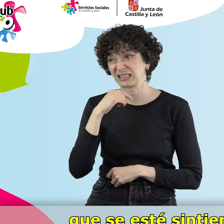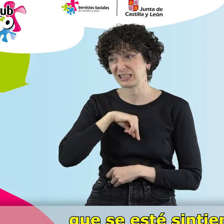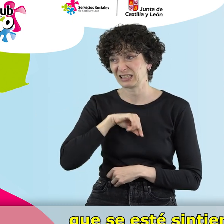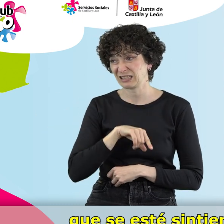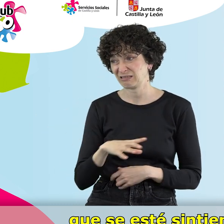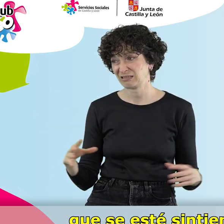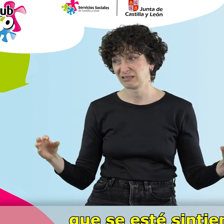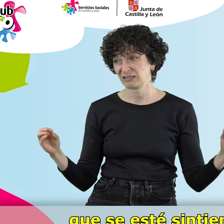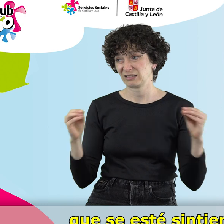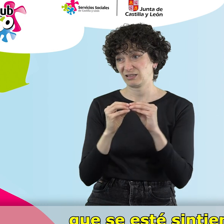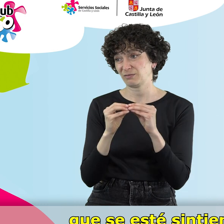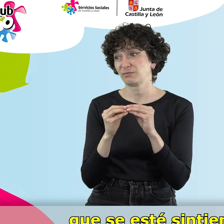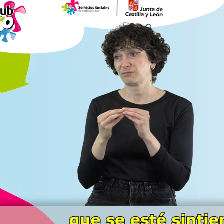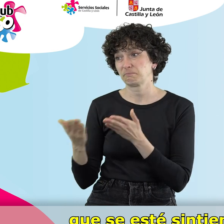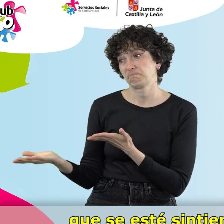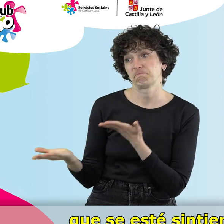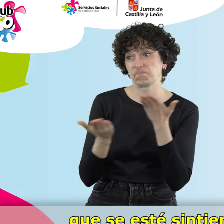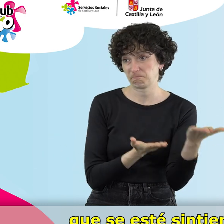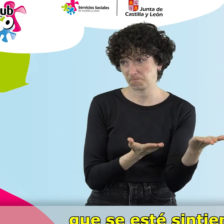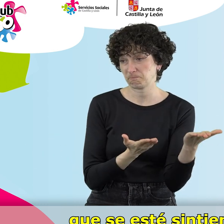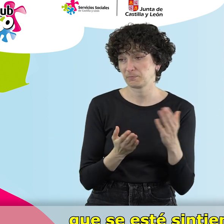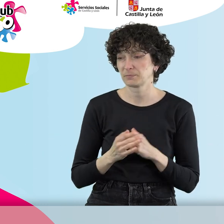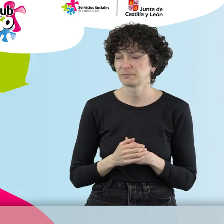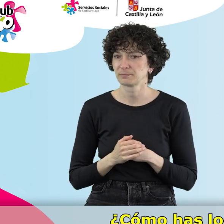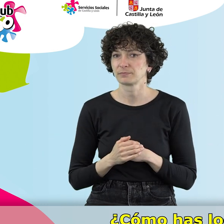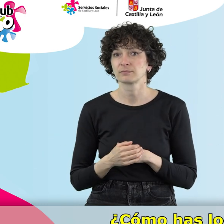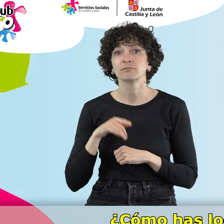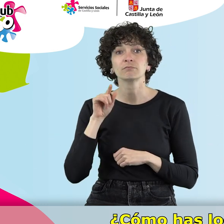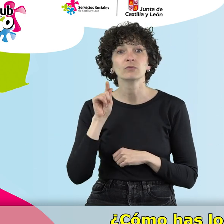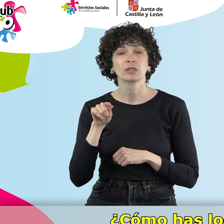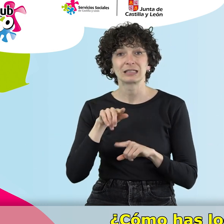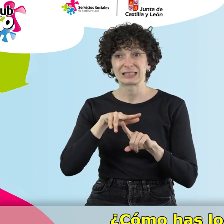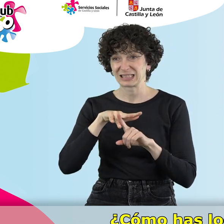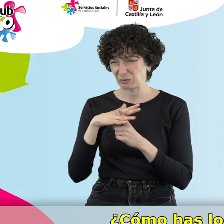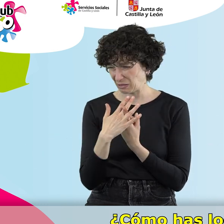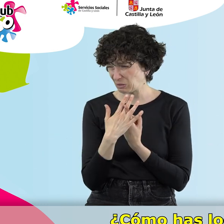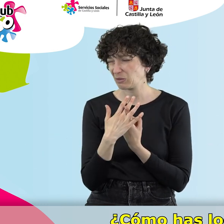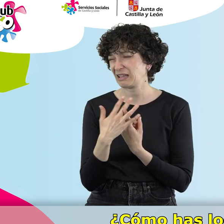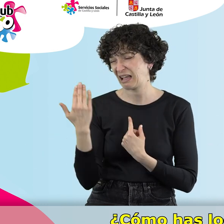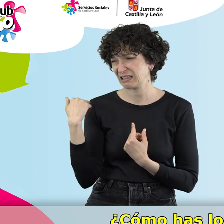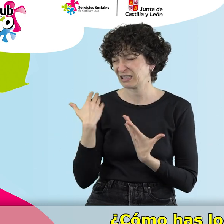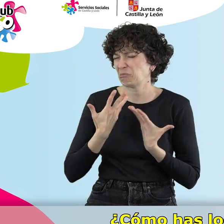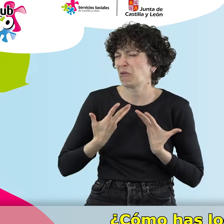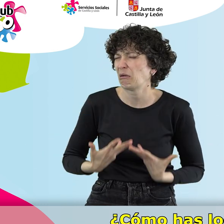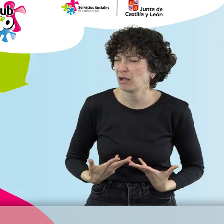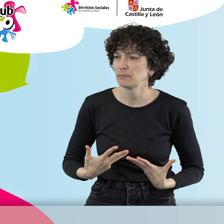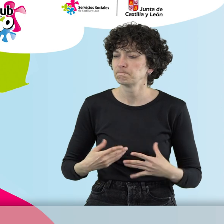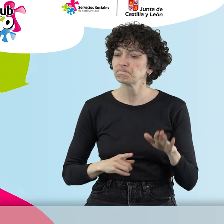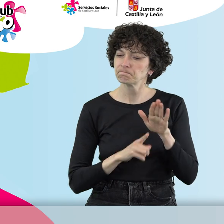sintiendo identificada con todo lo que estamos comentando. ¿Cómo has logrado salir de ese pozo en el que estabas?